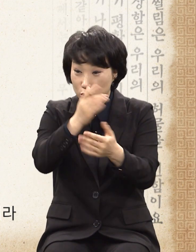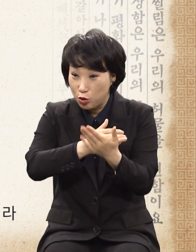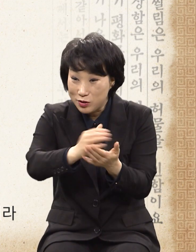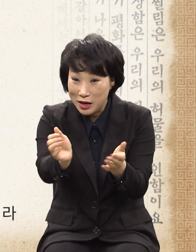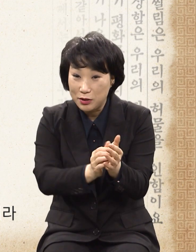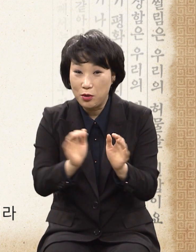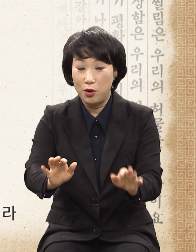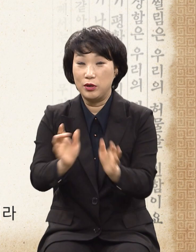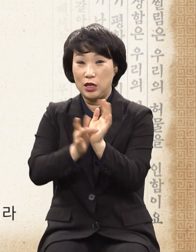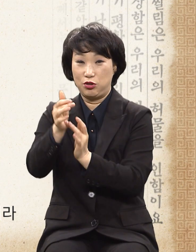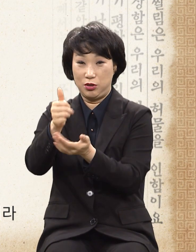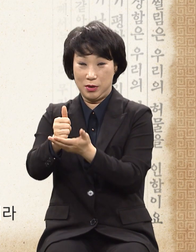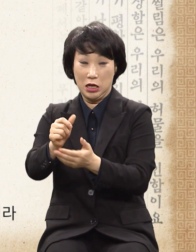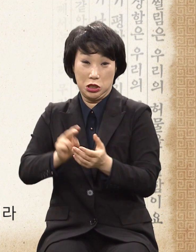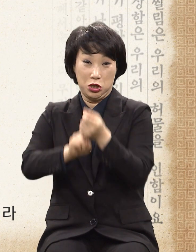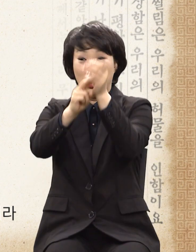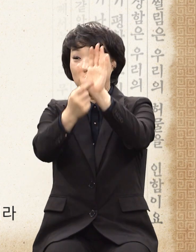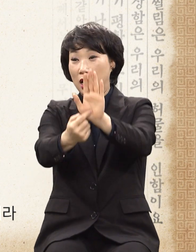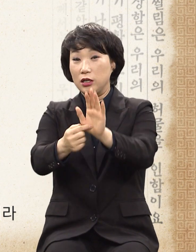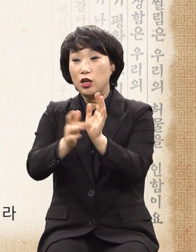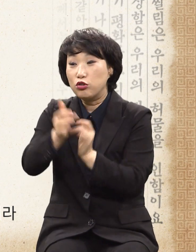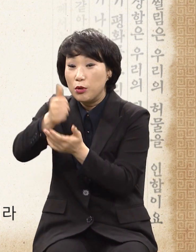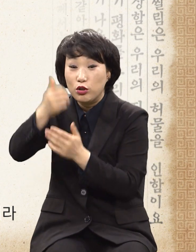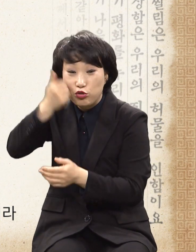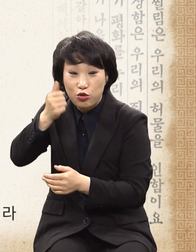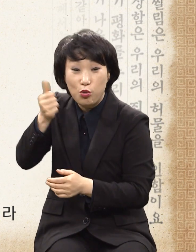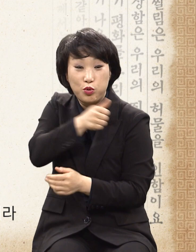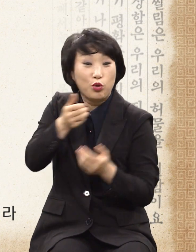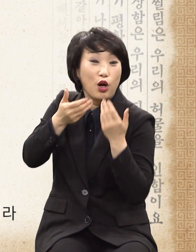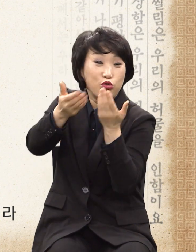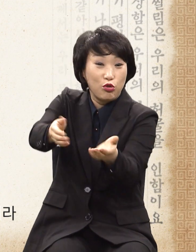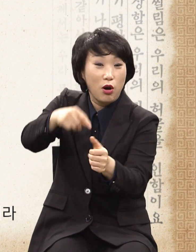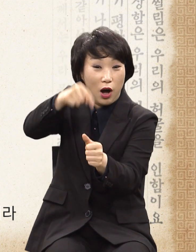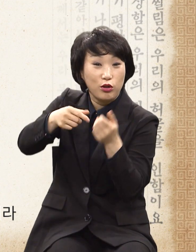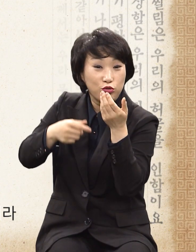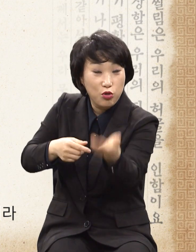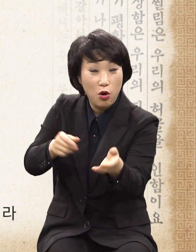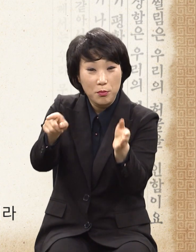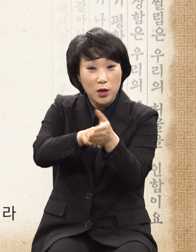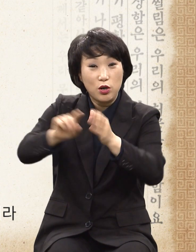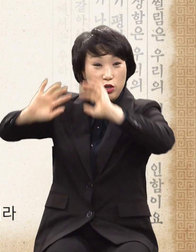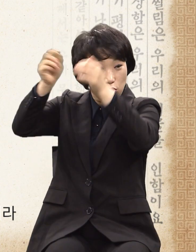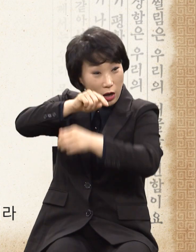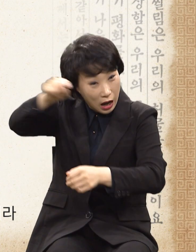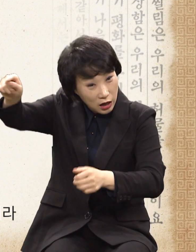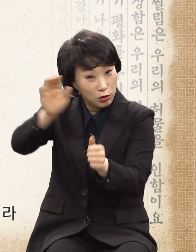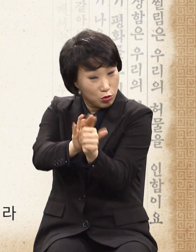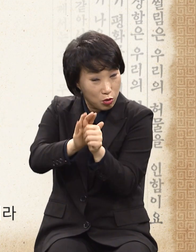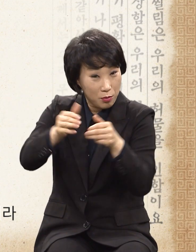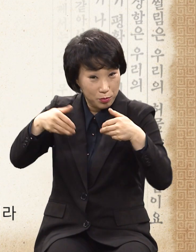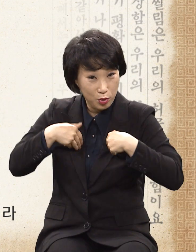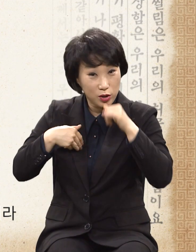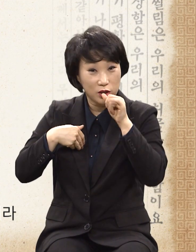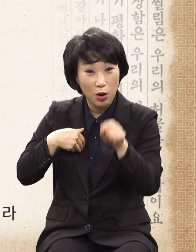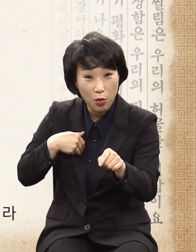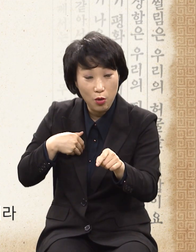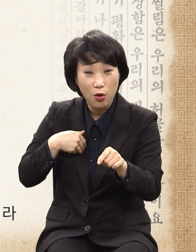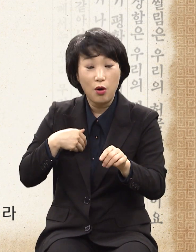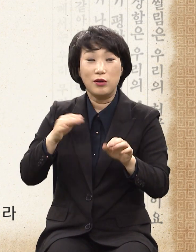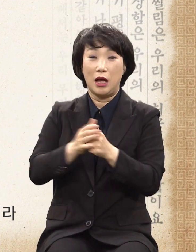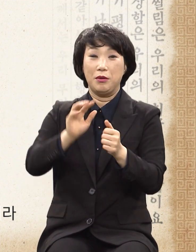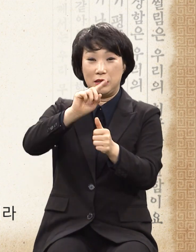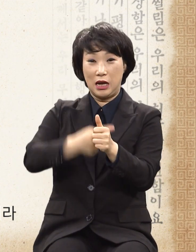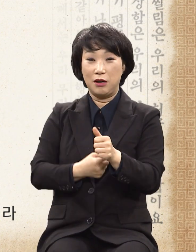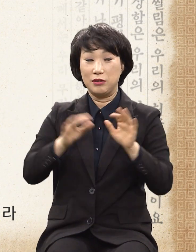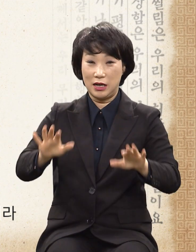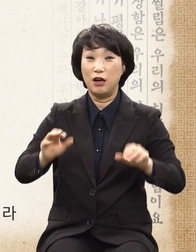쫓아내며 예수의 이적을 나타내고 예수가 누군가를 일러주고 가르쳐주고 믿고 천국 가게 만들어야 된다 하기